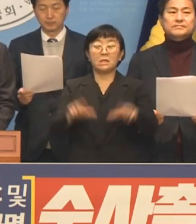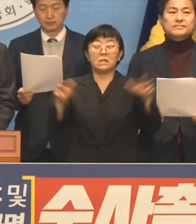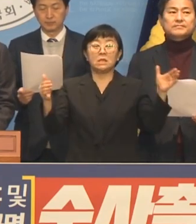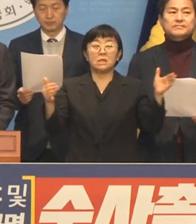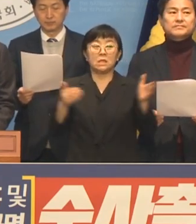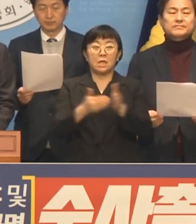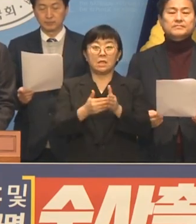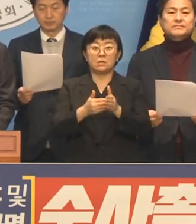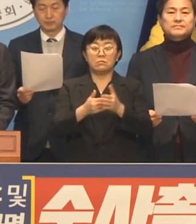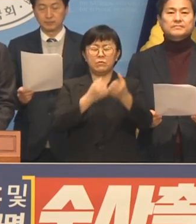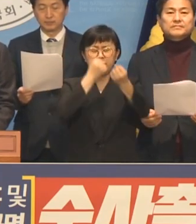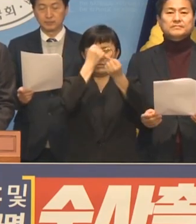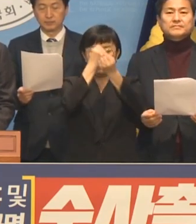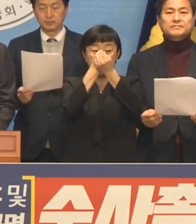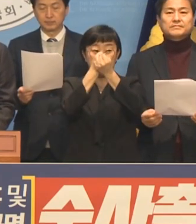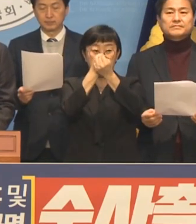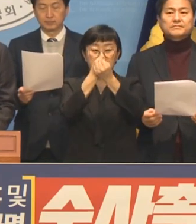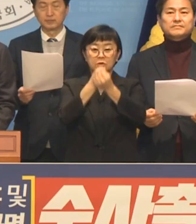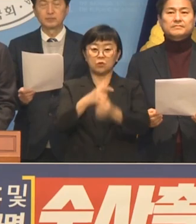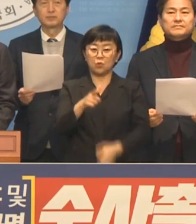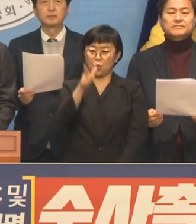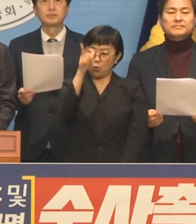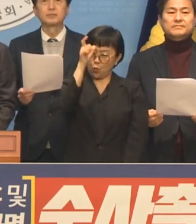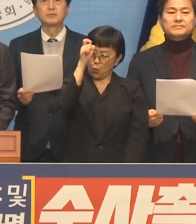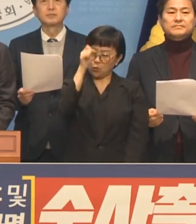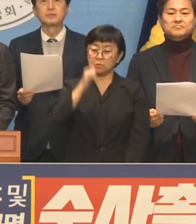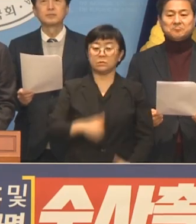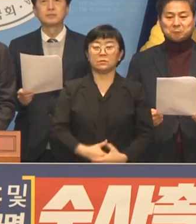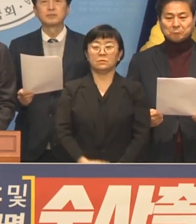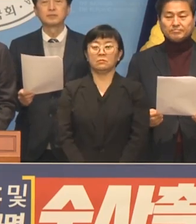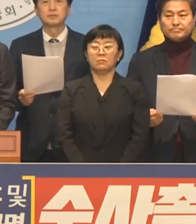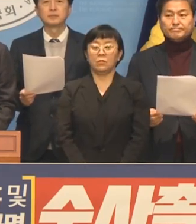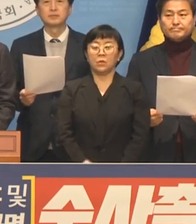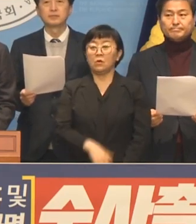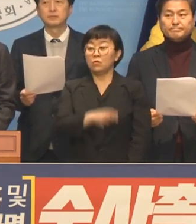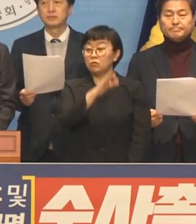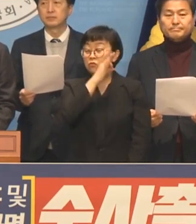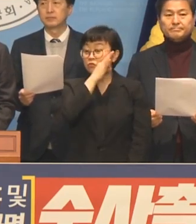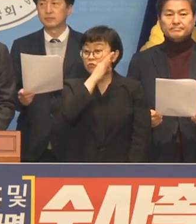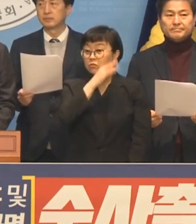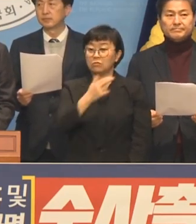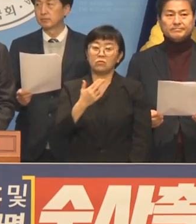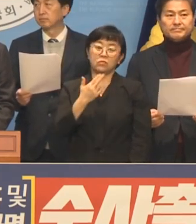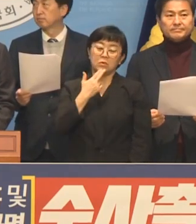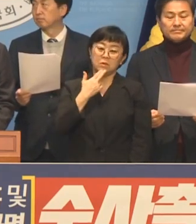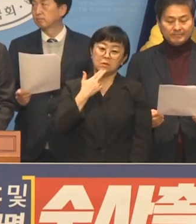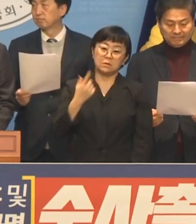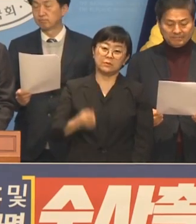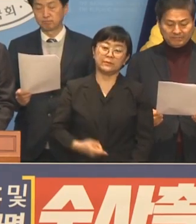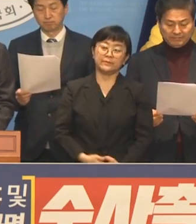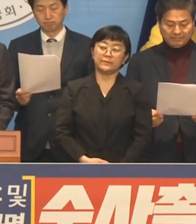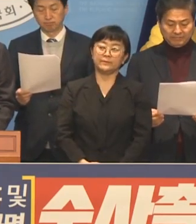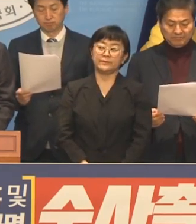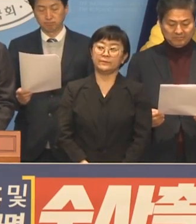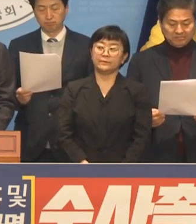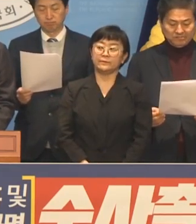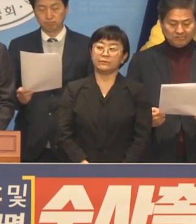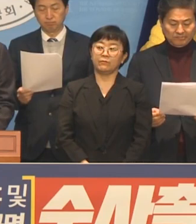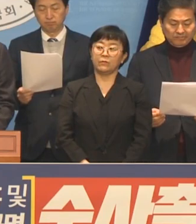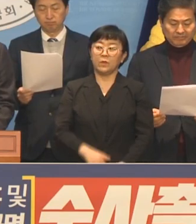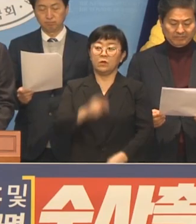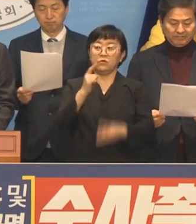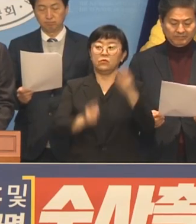지금까지 철면피처럼 버티고 있습니다. 도대체 부끄러움을 알지 못합니다.